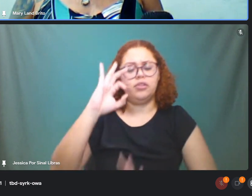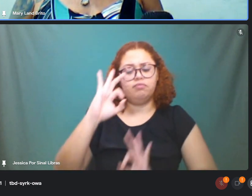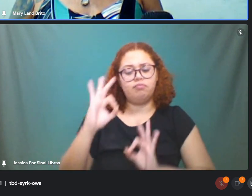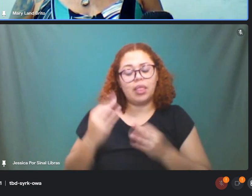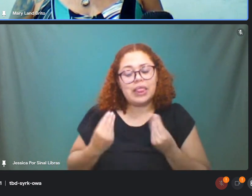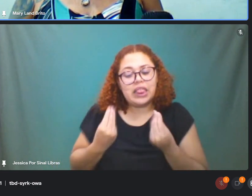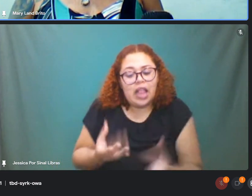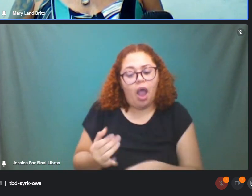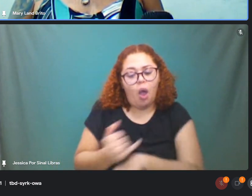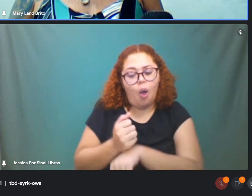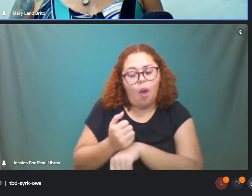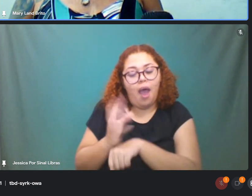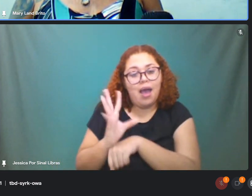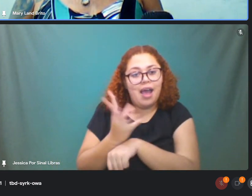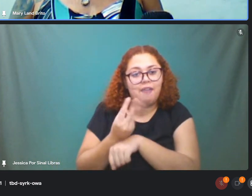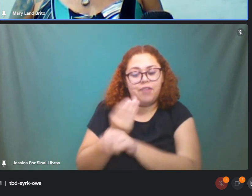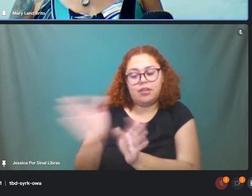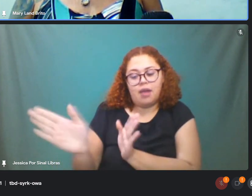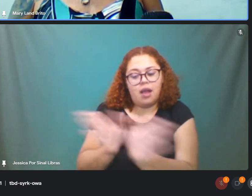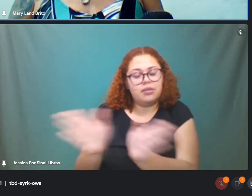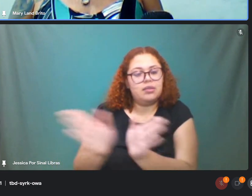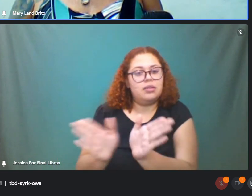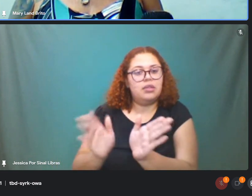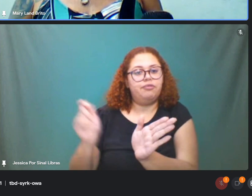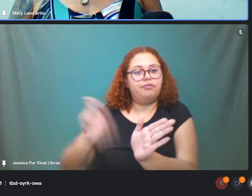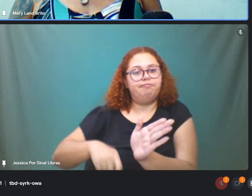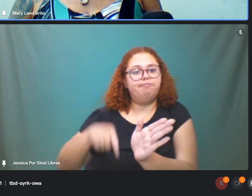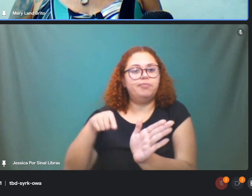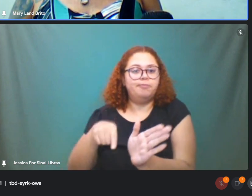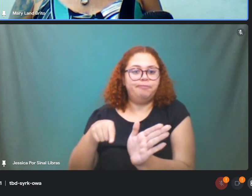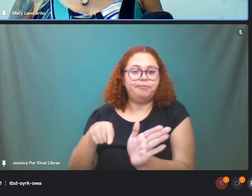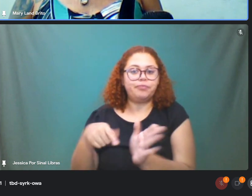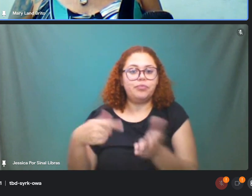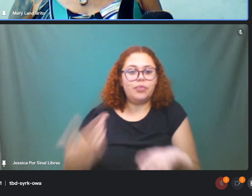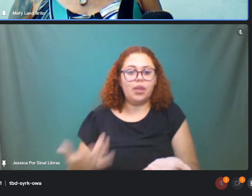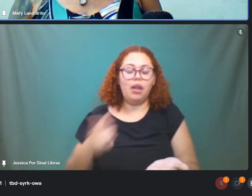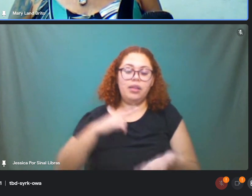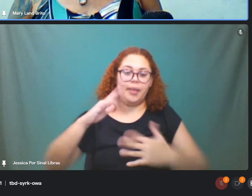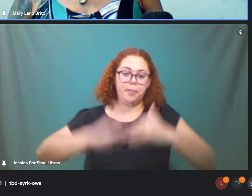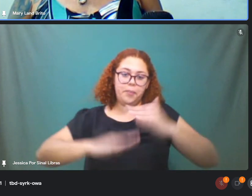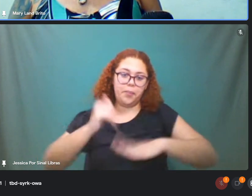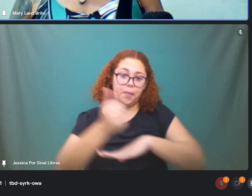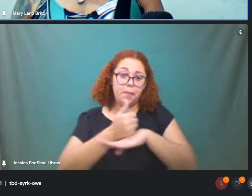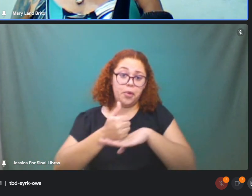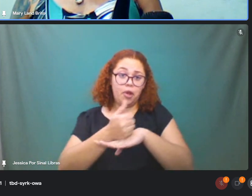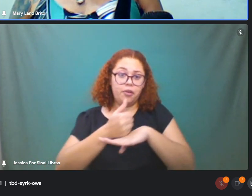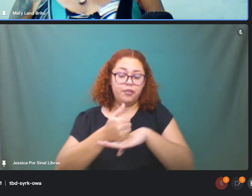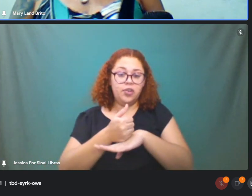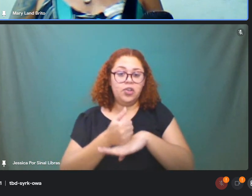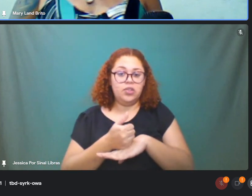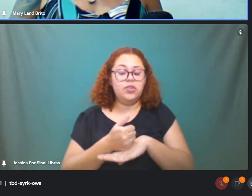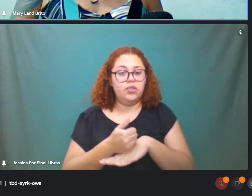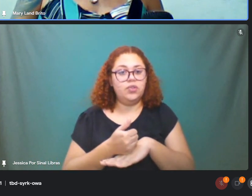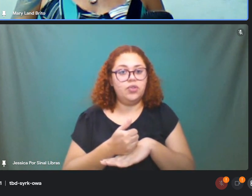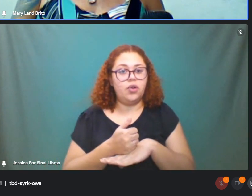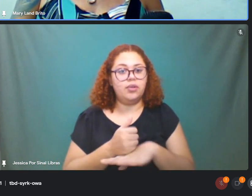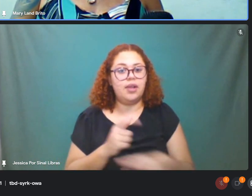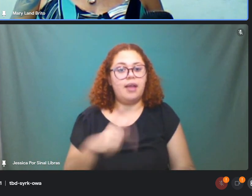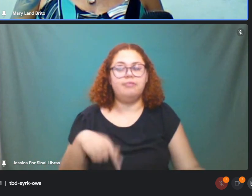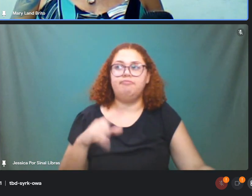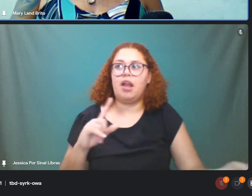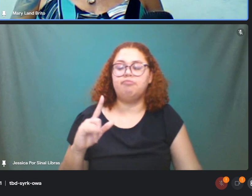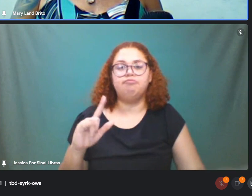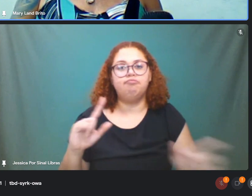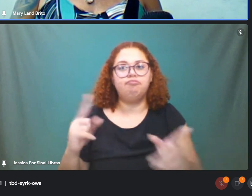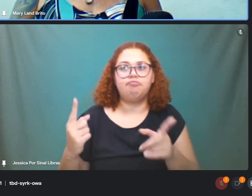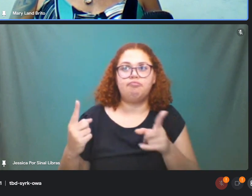acessibilizar um evento, o evento de vocês. Vão ter profissionais para poder dar assistência às pessoas cegas, para